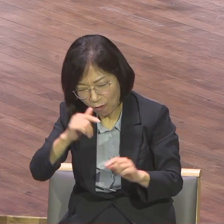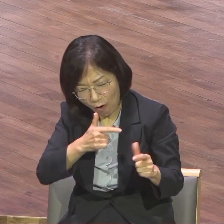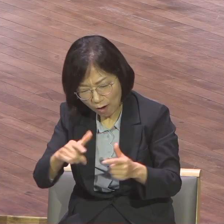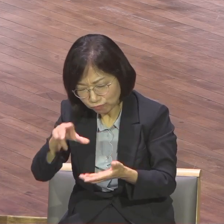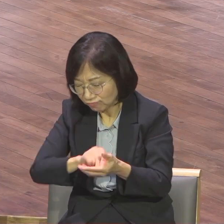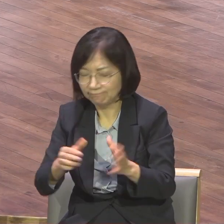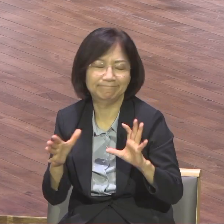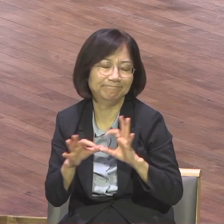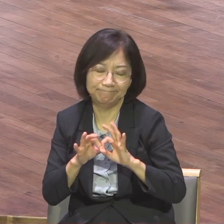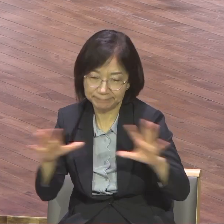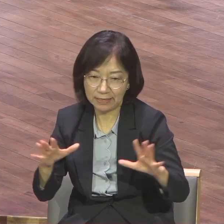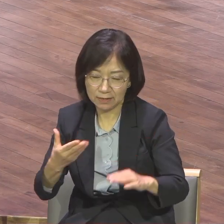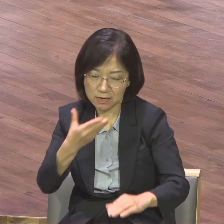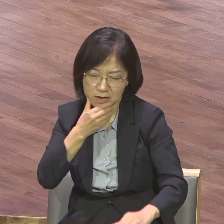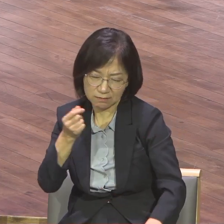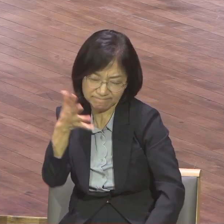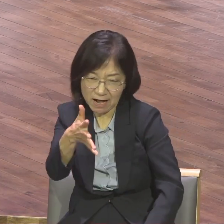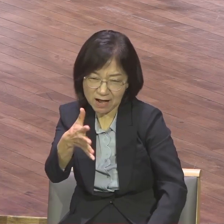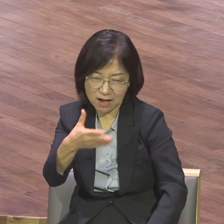전파에 끝내준다.